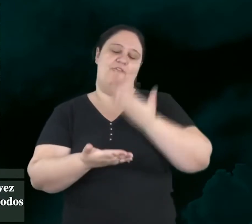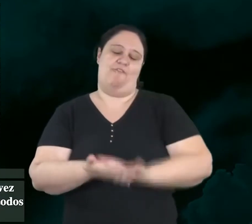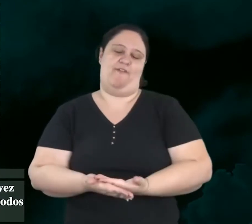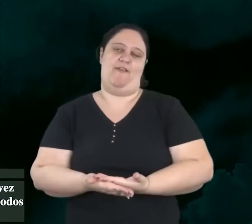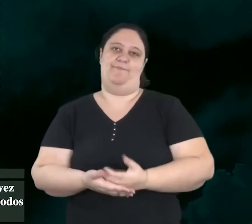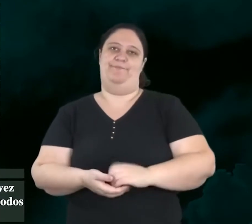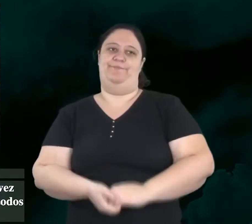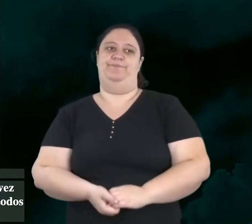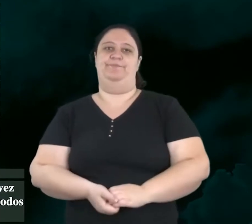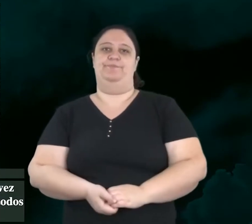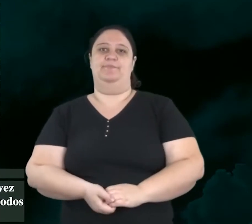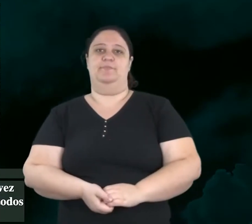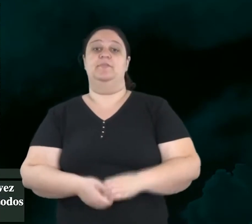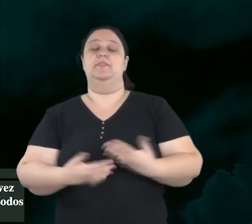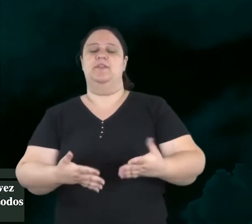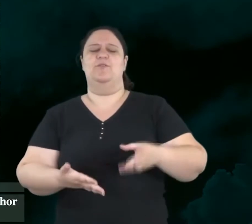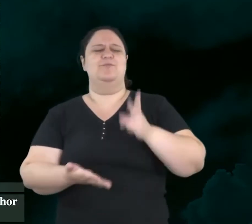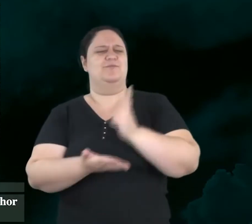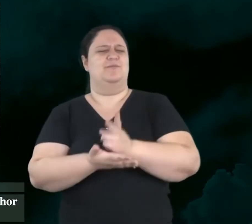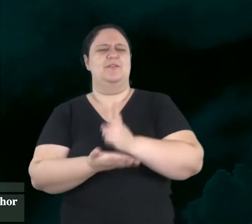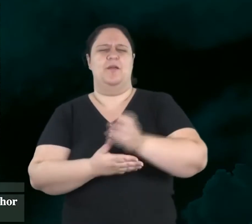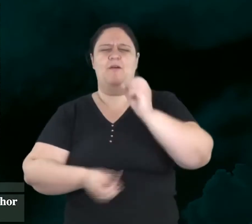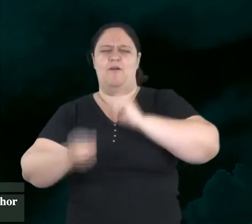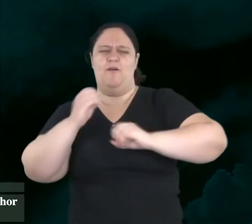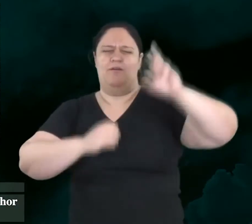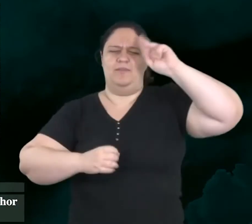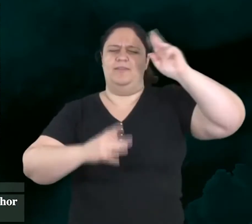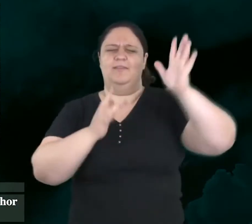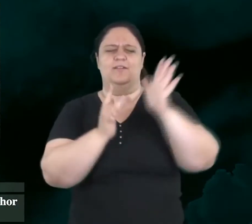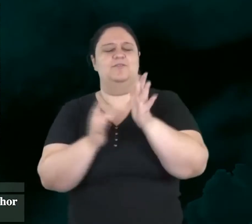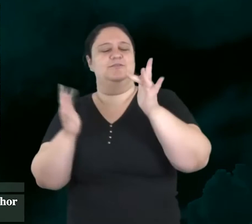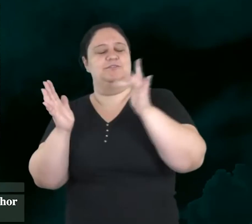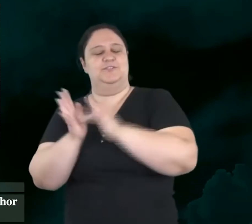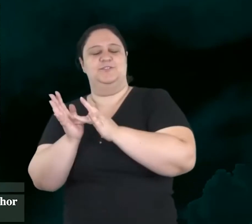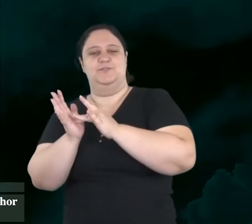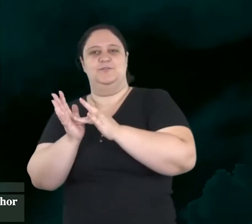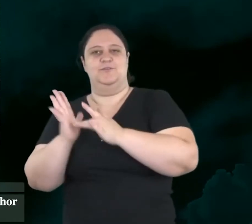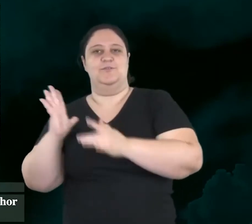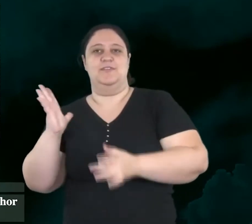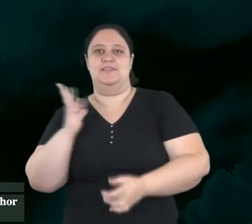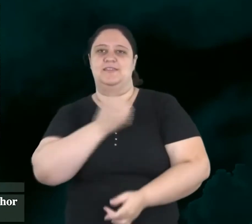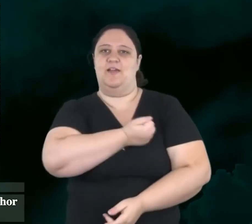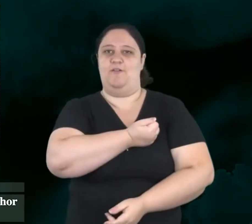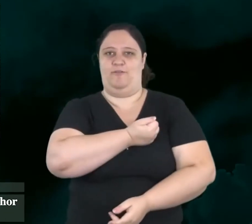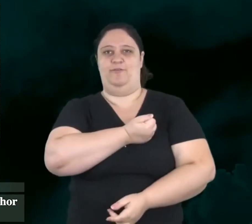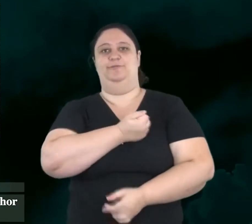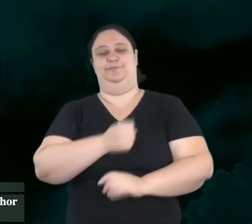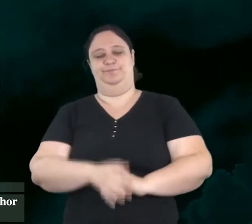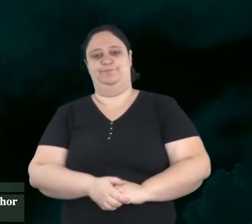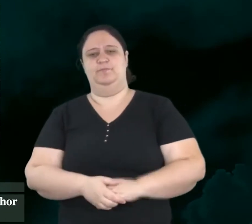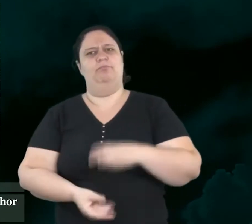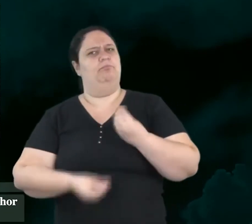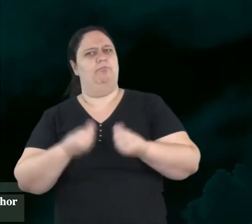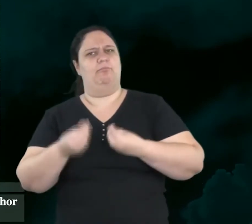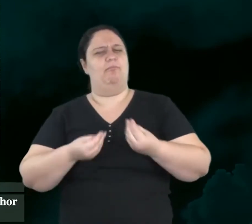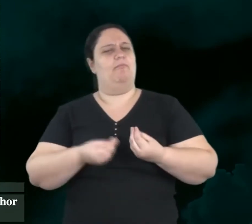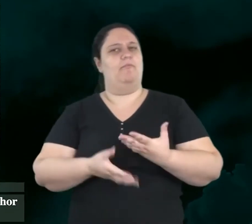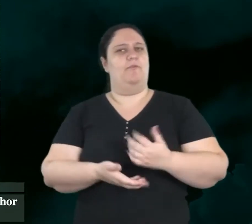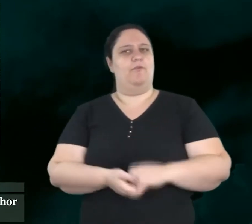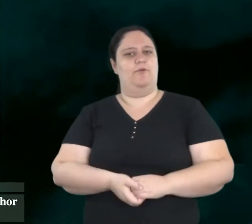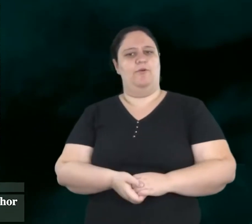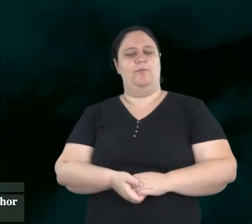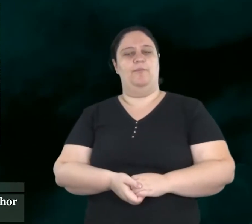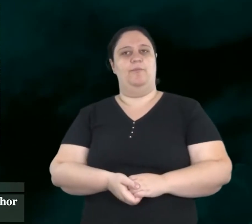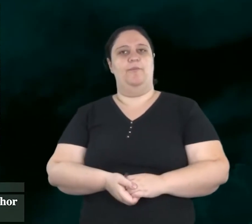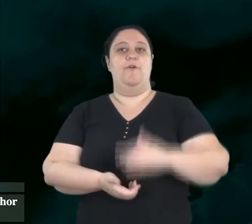fé. E todo aquele que invocar o nome do Senhor será salvo. Como pela fé eu